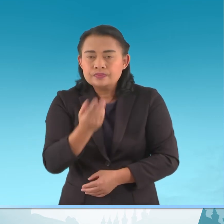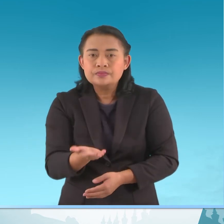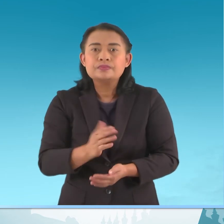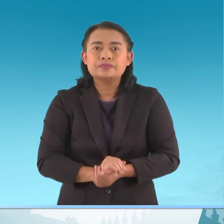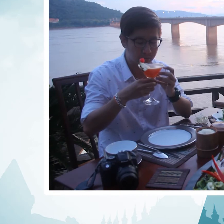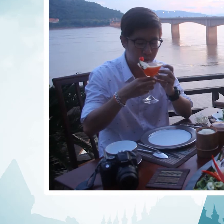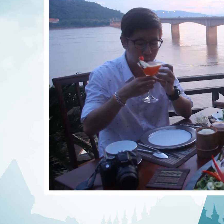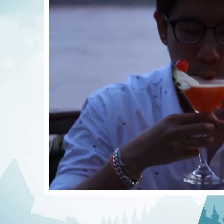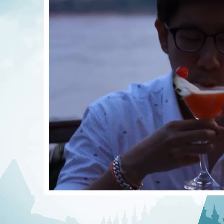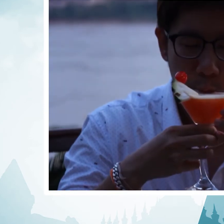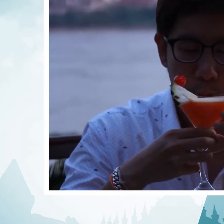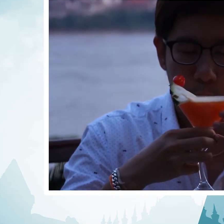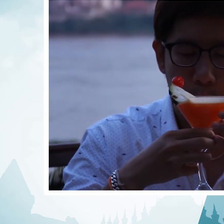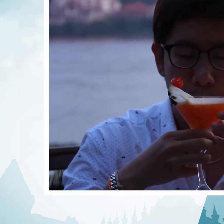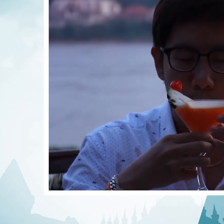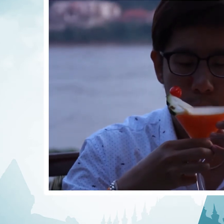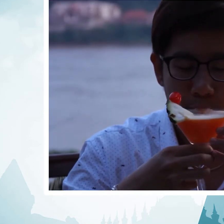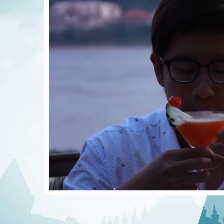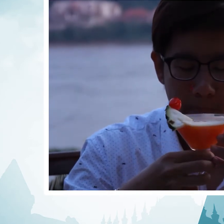ดิชิมน้ำพันปีก่อนเลย